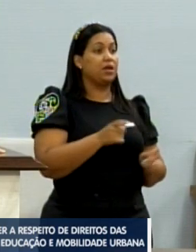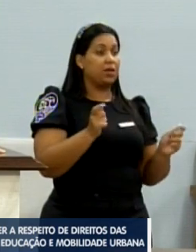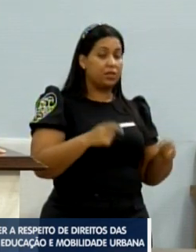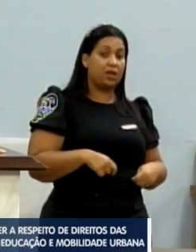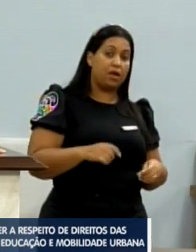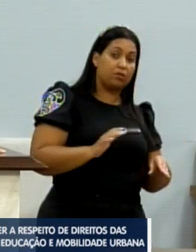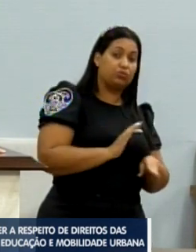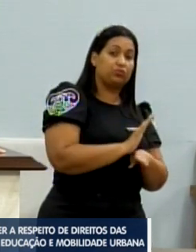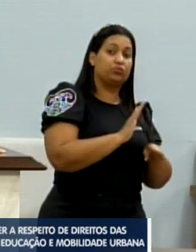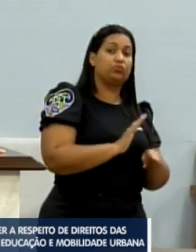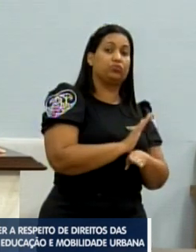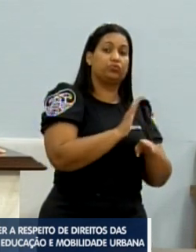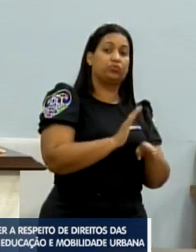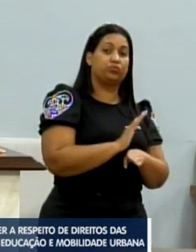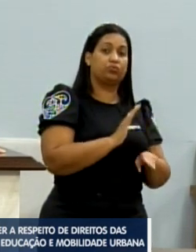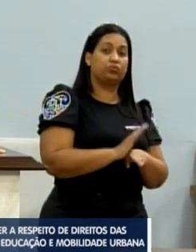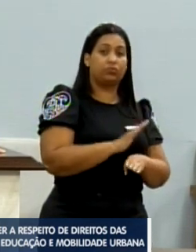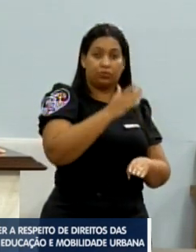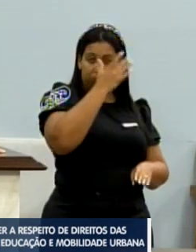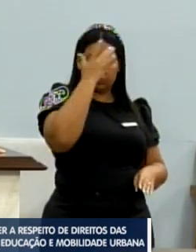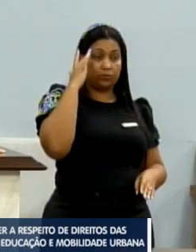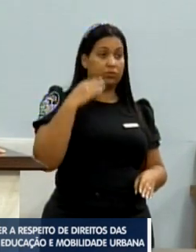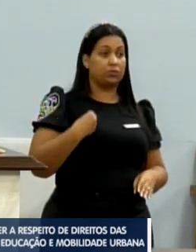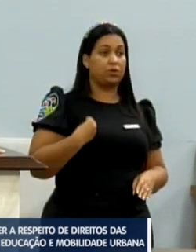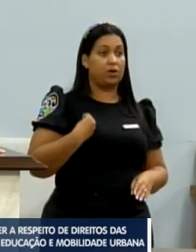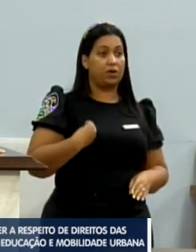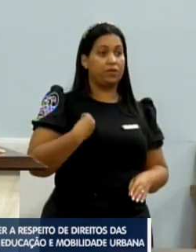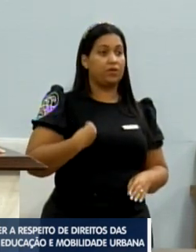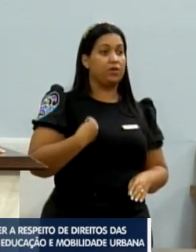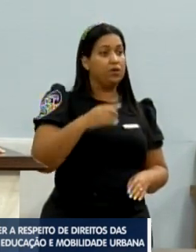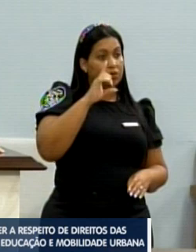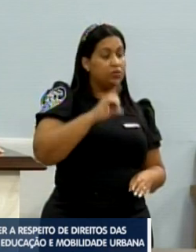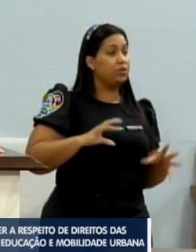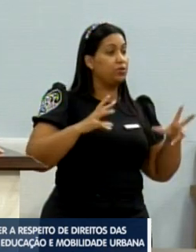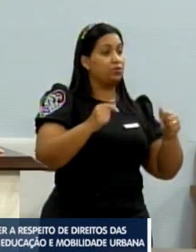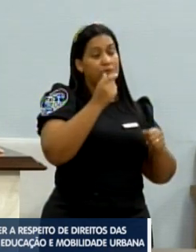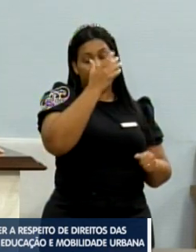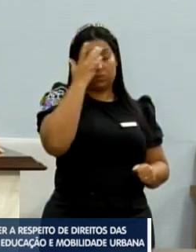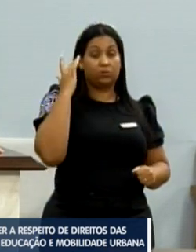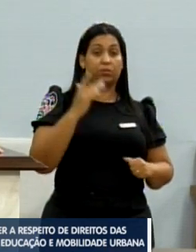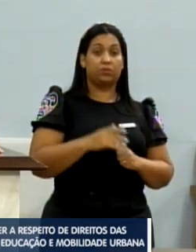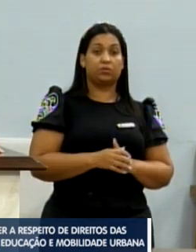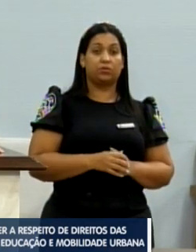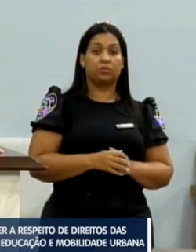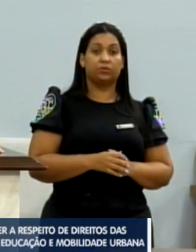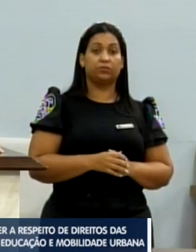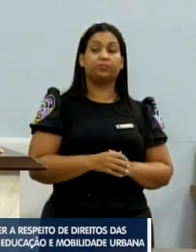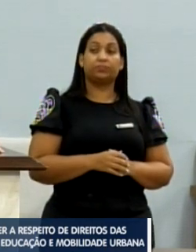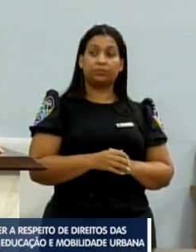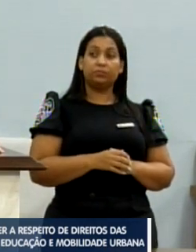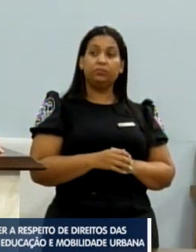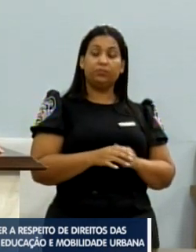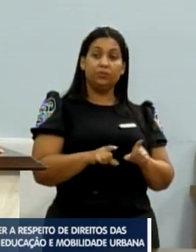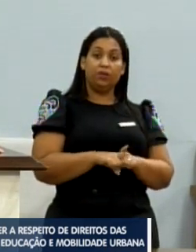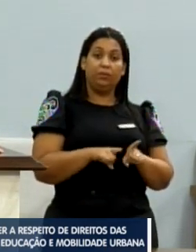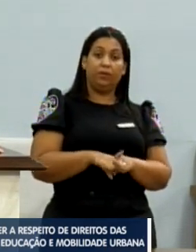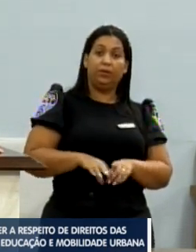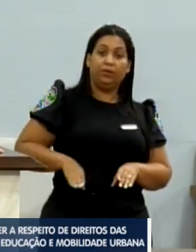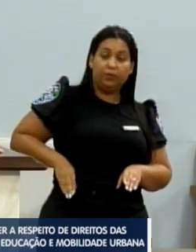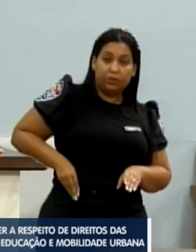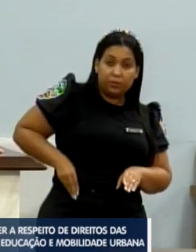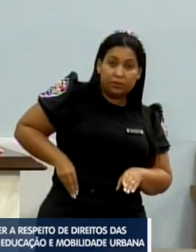para que uma municipalidade execute os direitos dessas pessoas. Ostomizados correm atrás de bolsas de